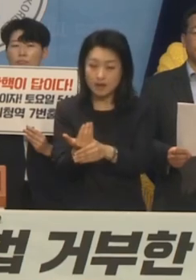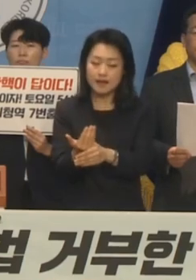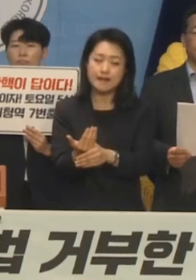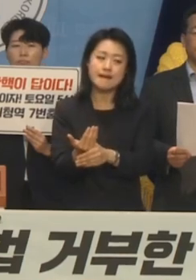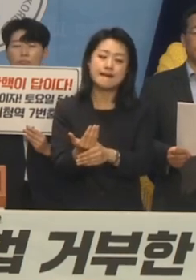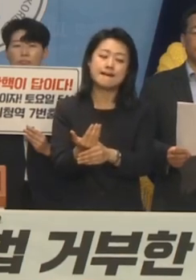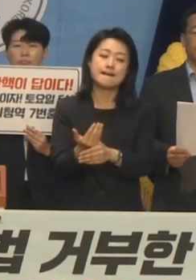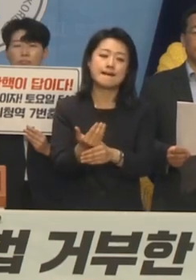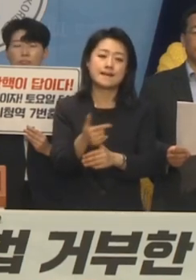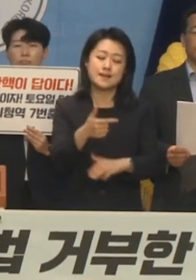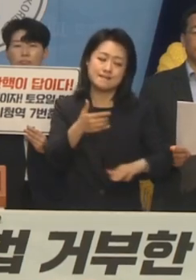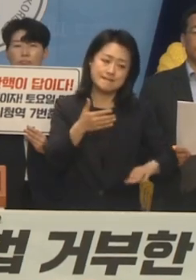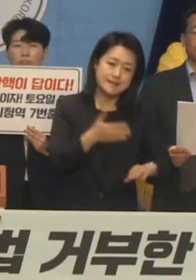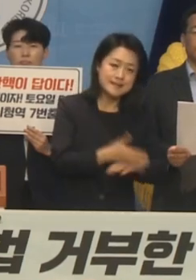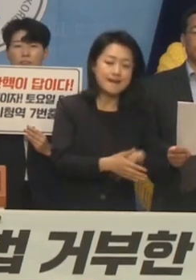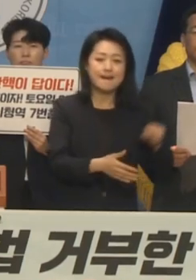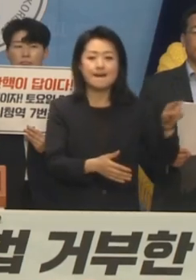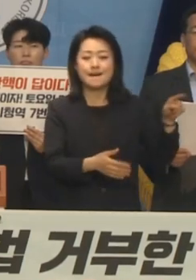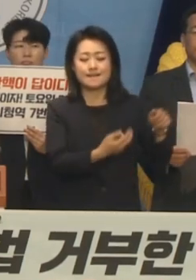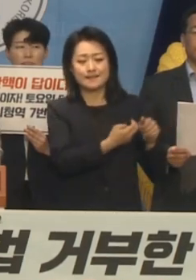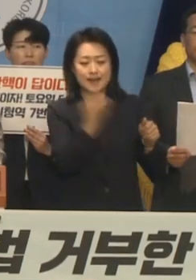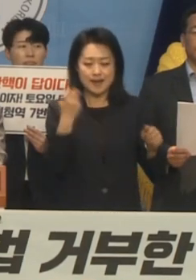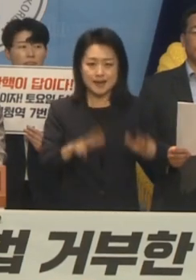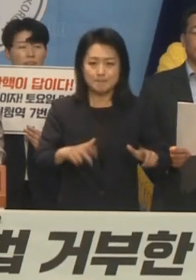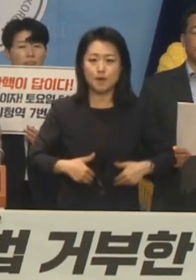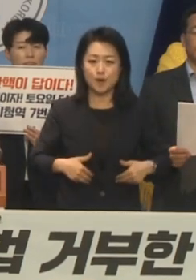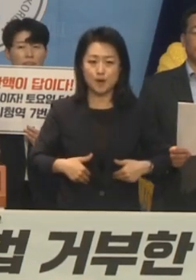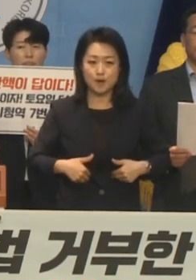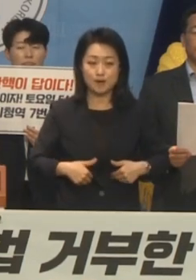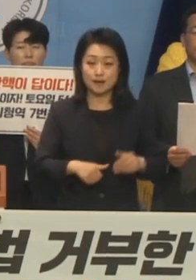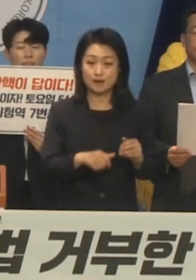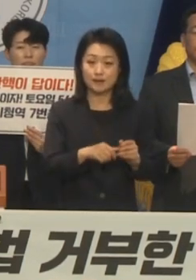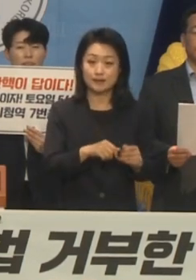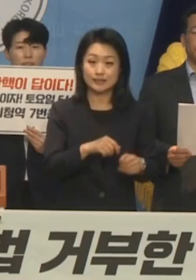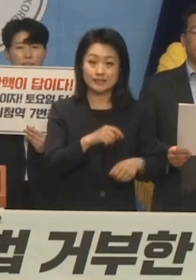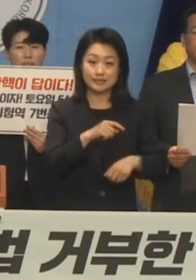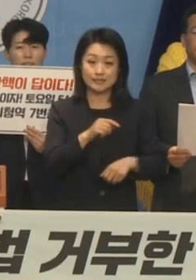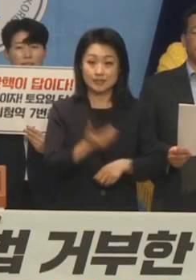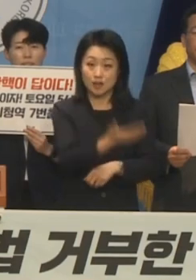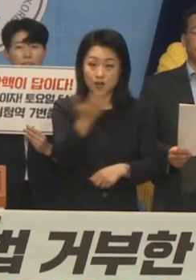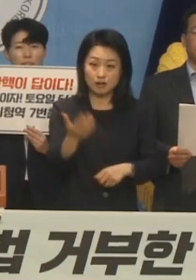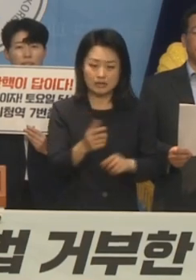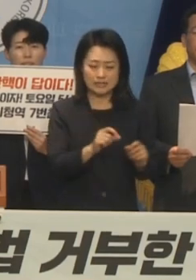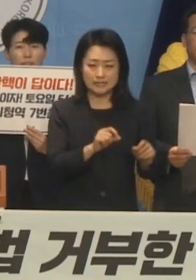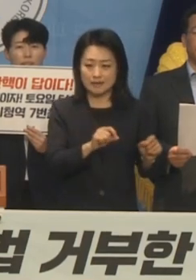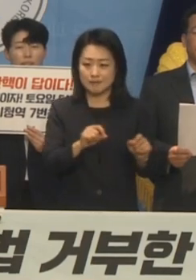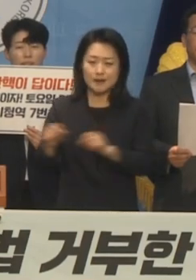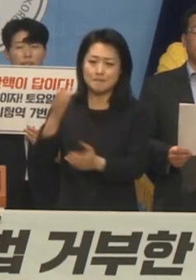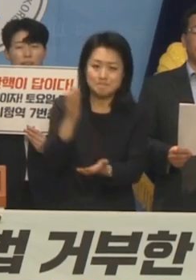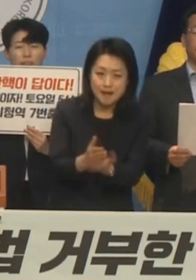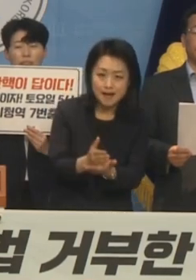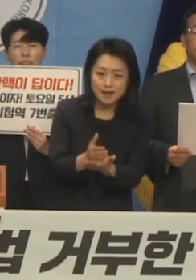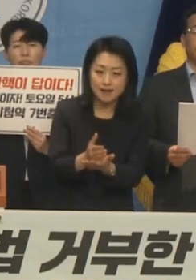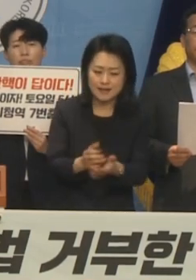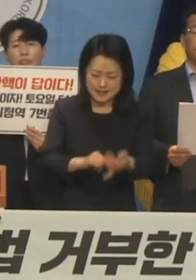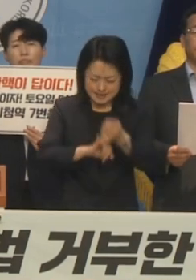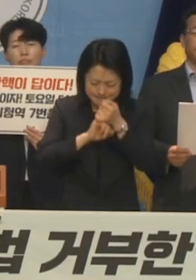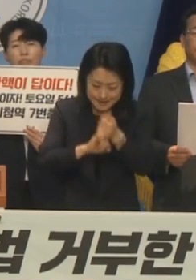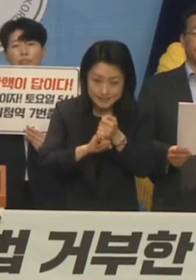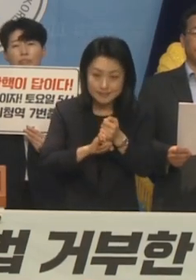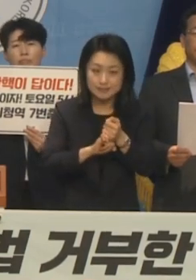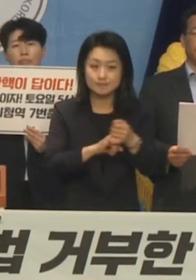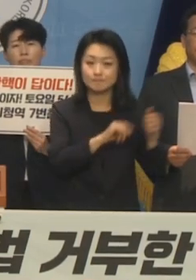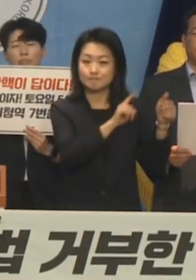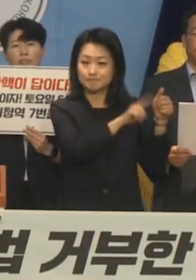아니라는 말입니다. 더 이상 실기하지 맙시다. 이번엔 꼭